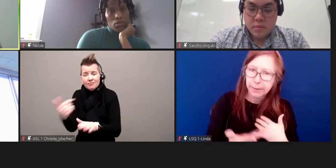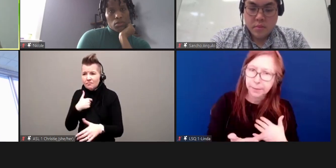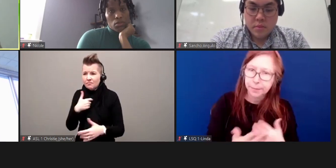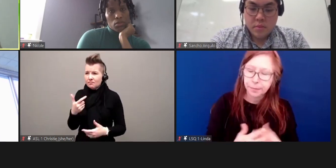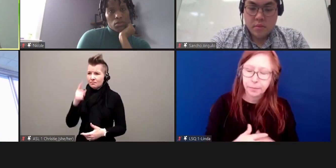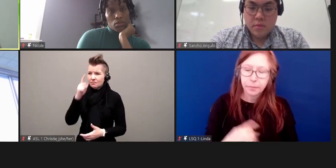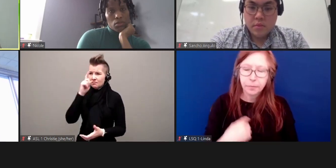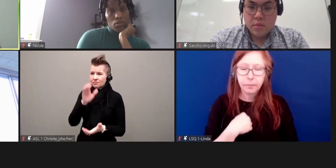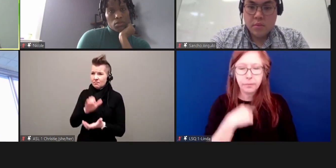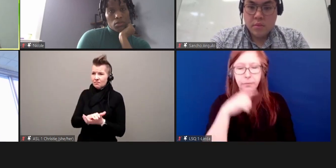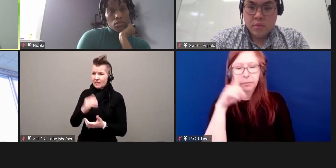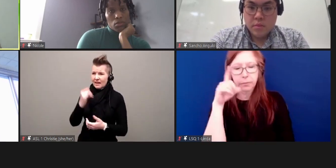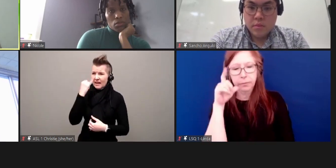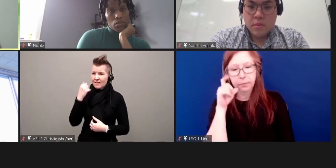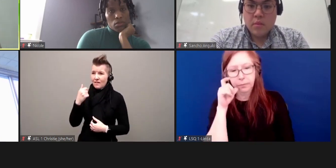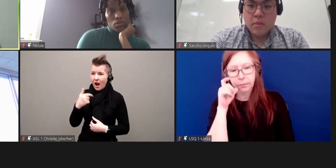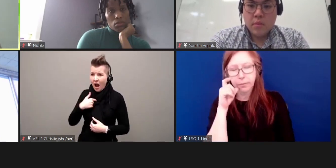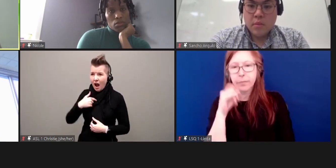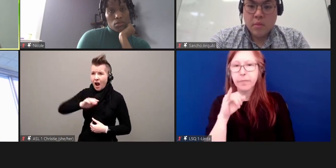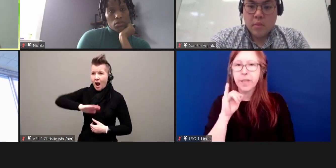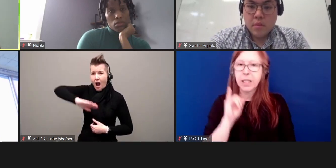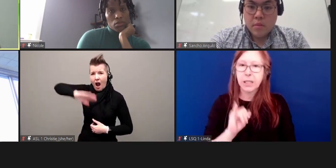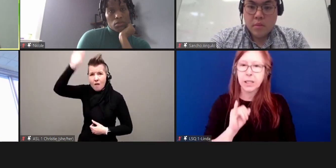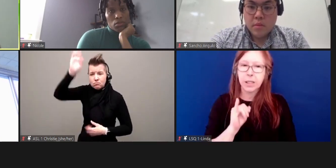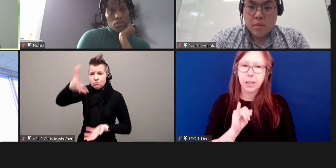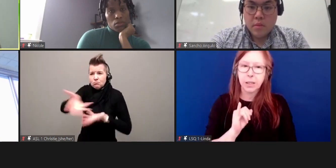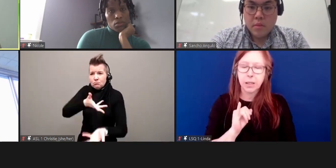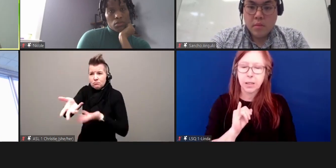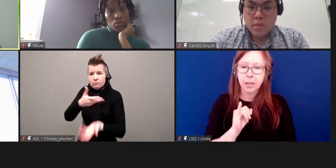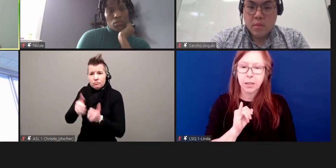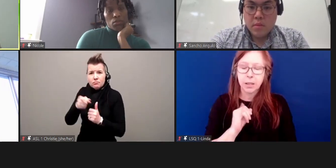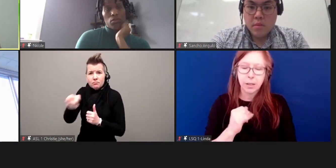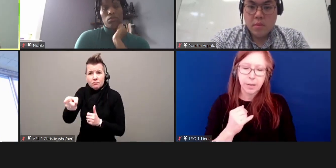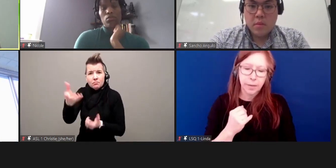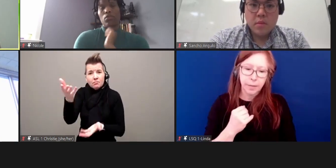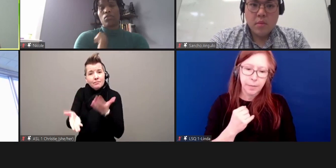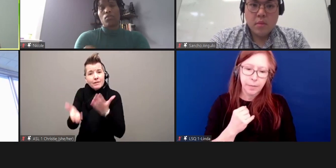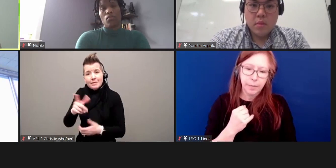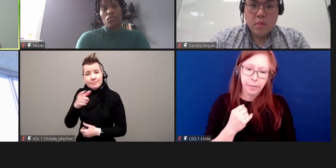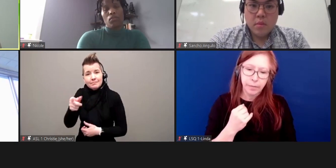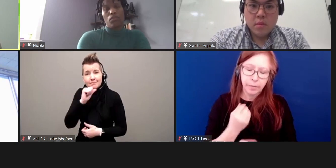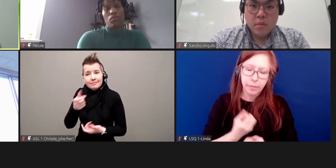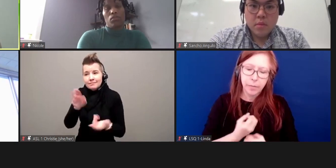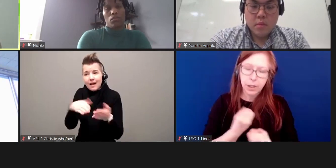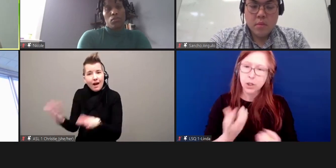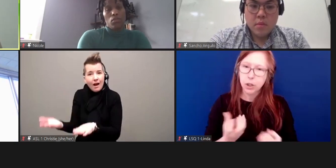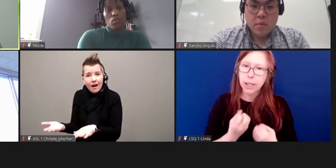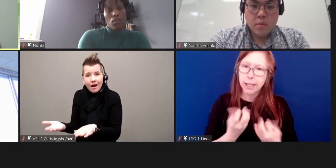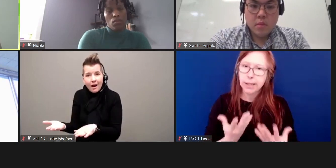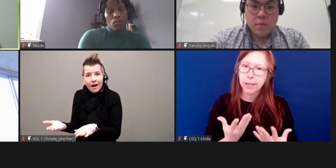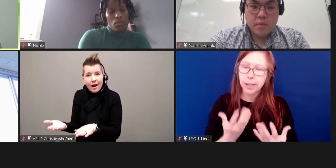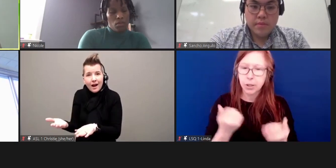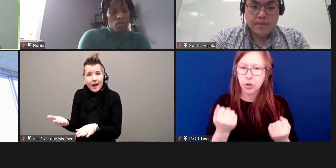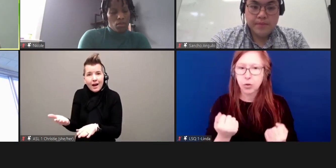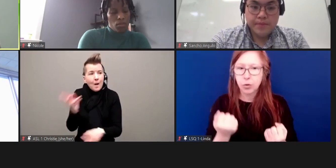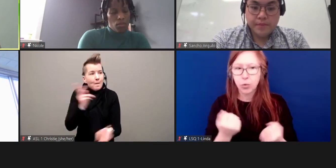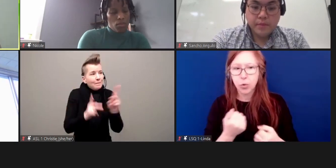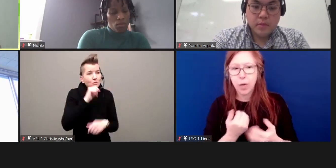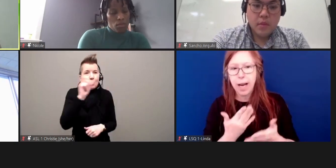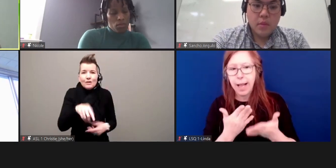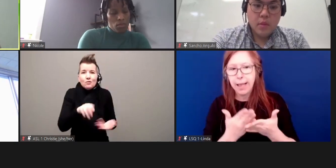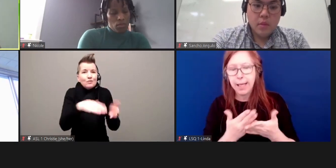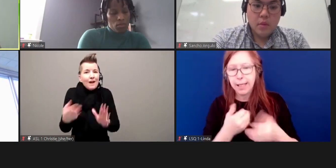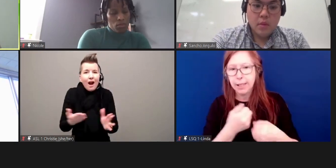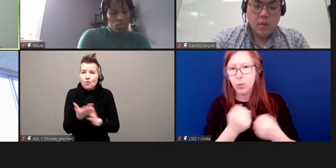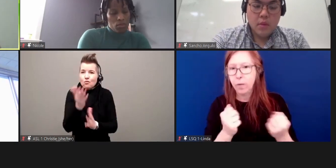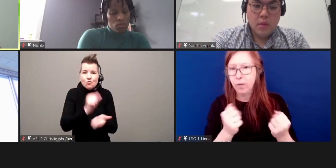Donc, je me disais que si je parlais, je pourrais sauver certaines personnes. Si les